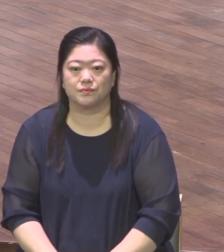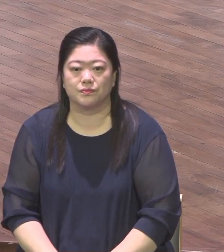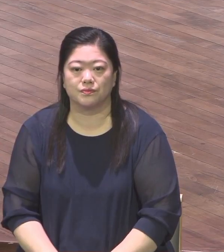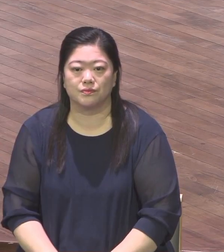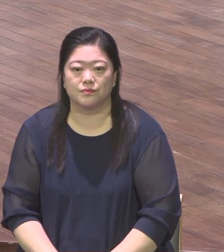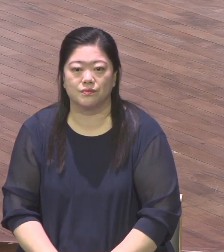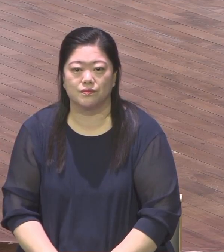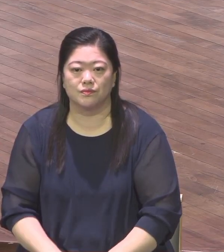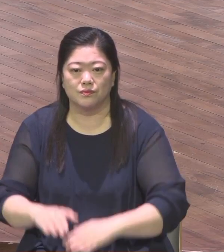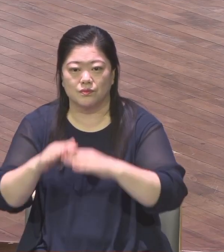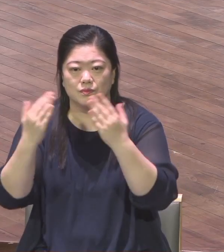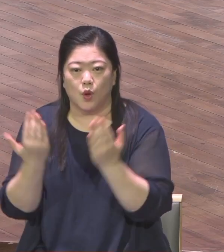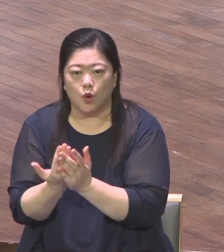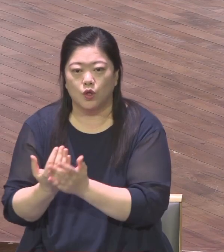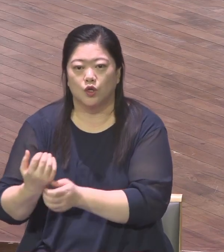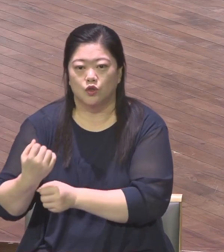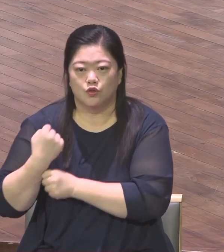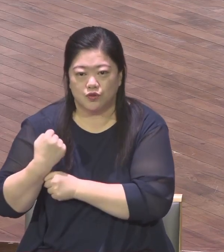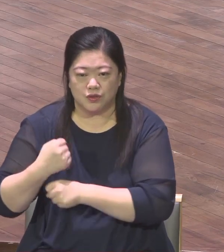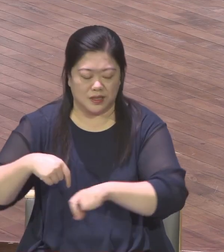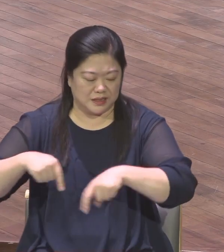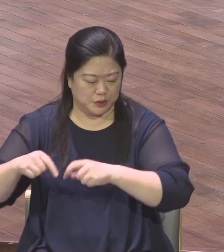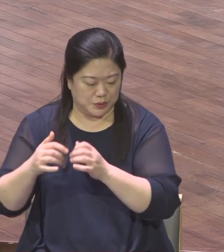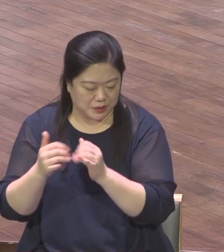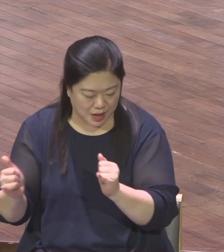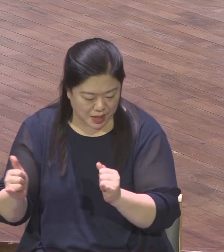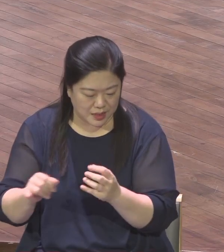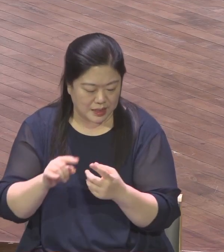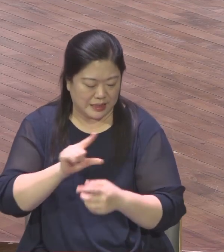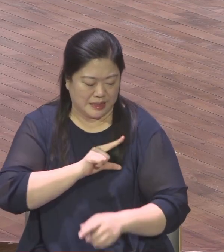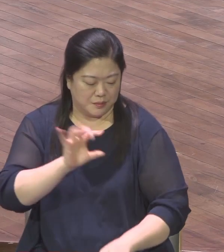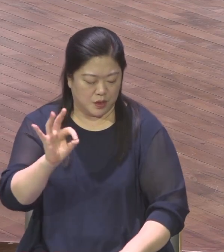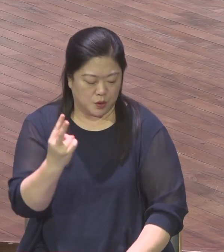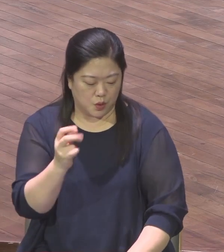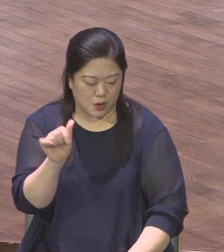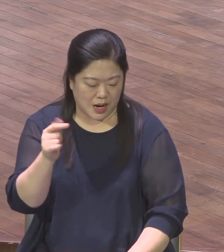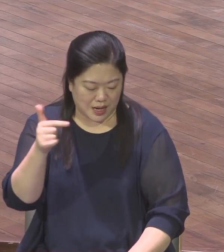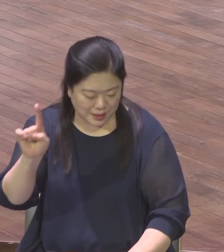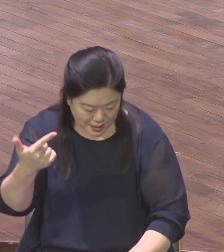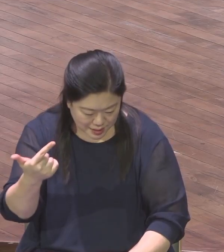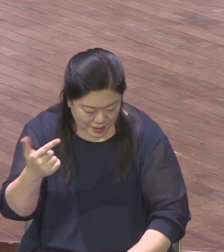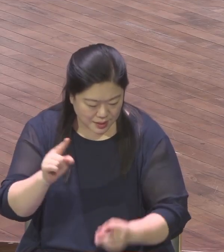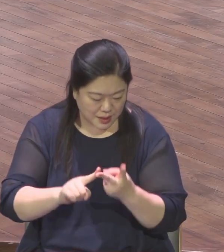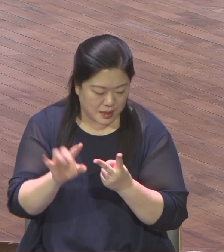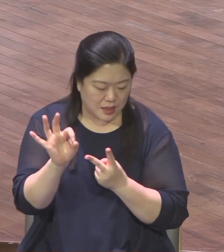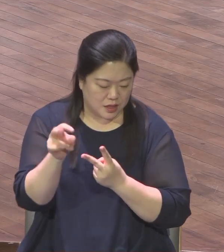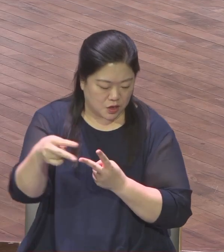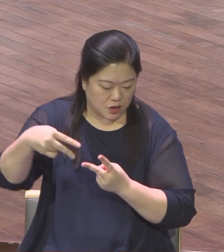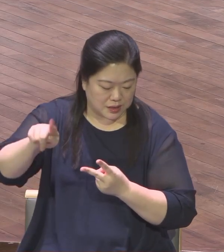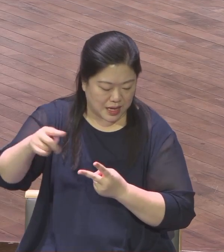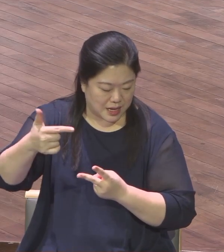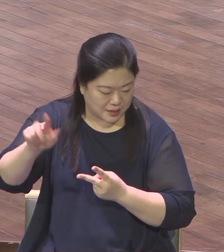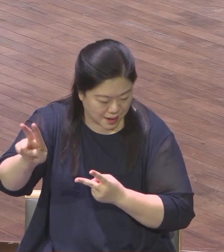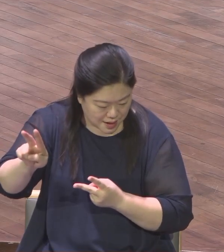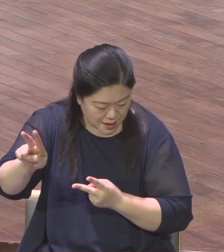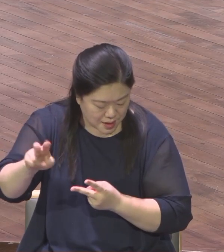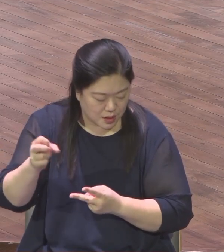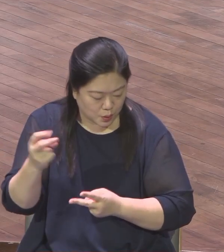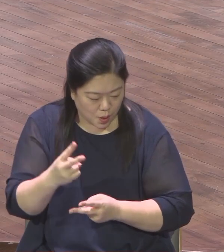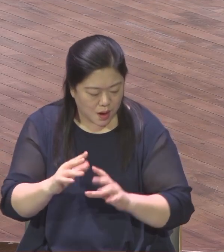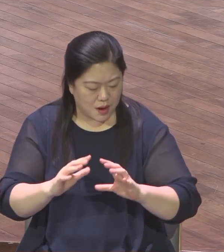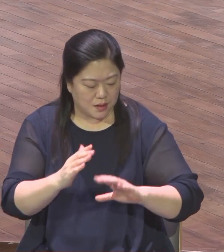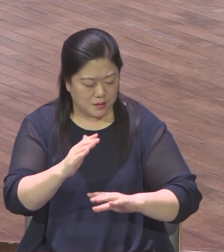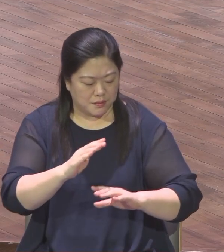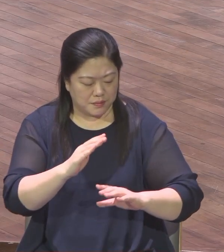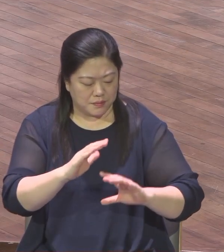이에 모든 군대의 지휘관과 거레의 아들 요하난과 호세아의 아들 야사냐와